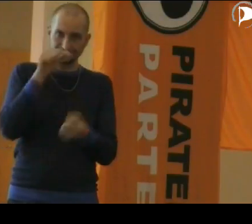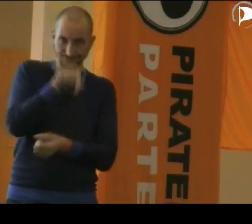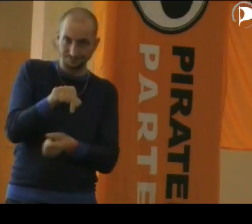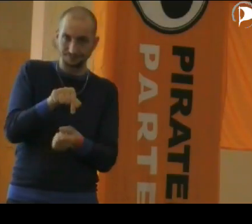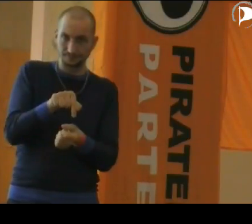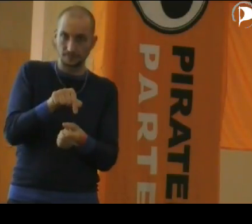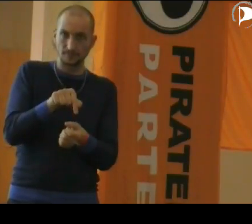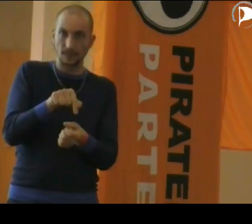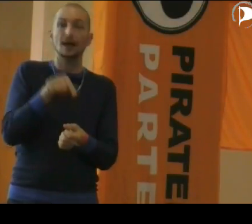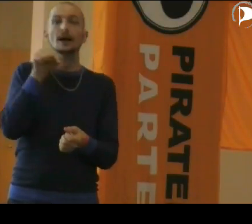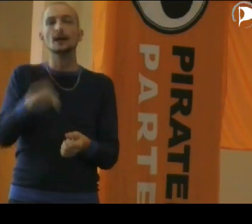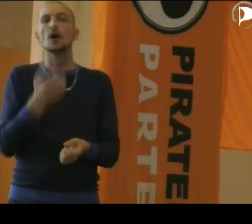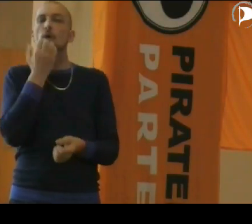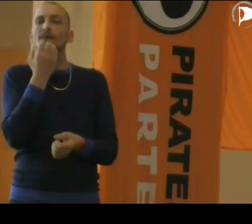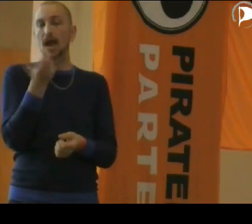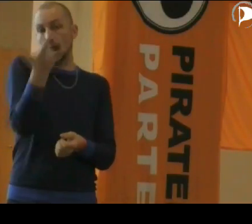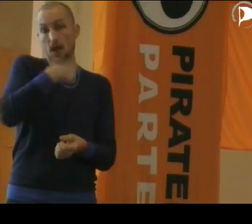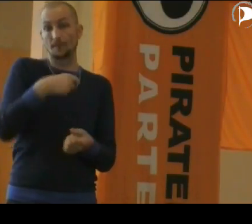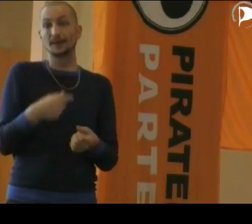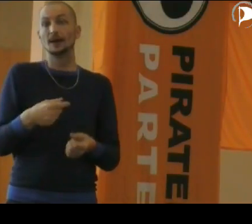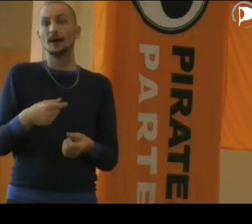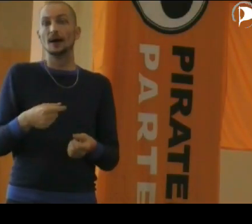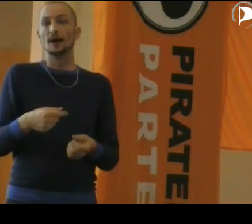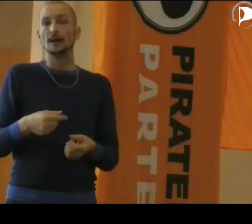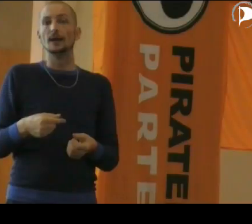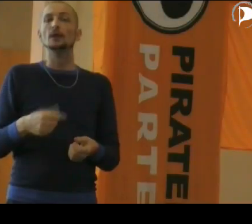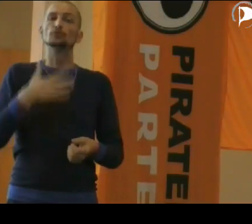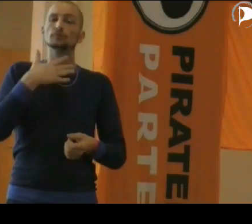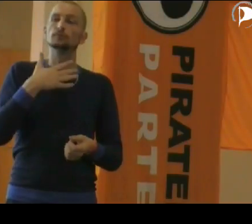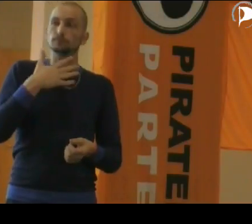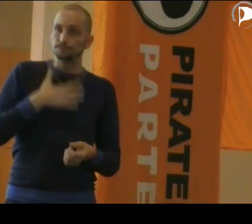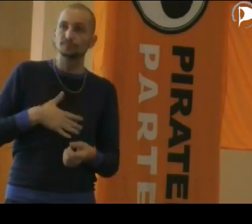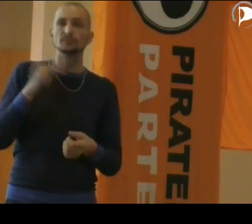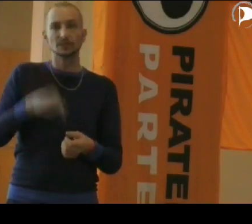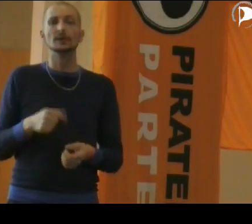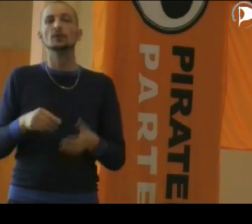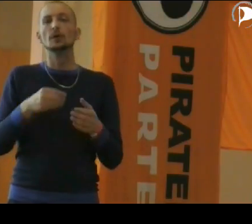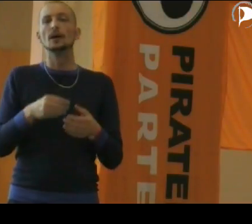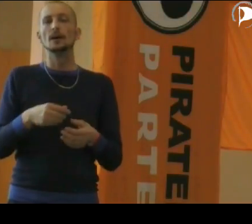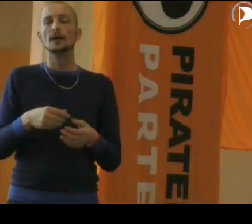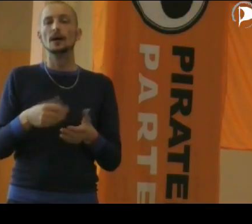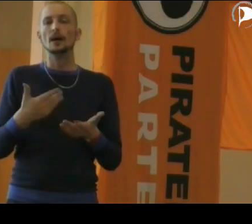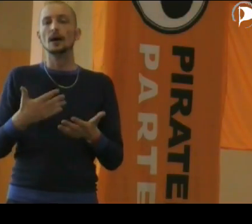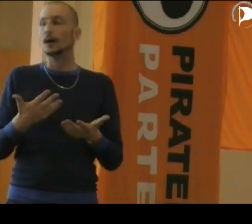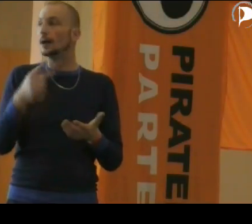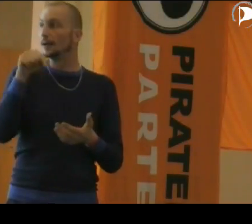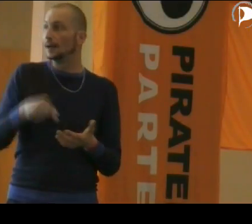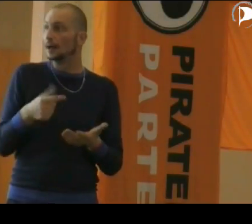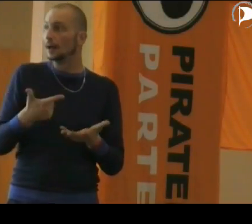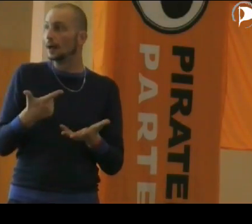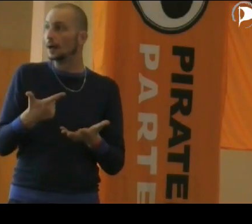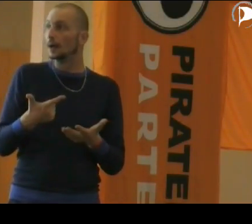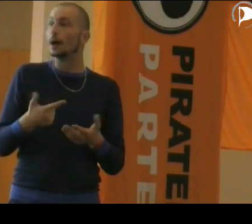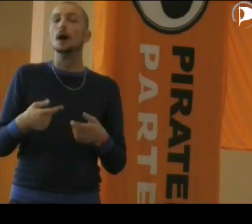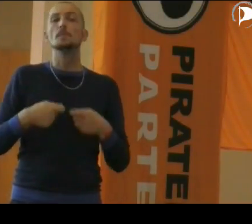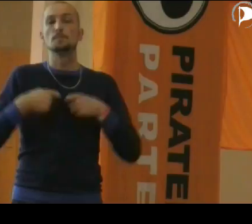zufrieden stellen und habe in der presseabteilung vom land mit gehäusen war bei den ganzen bundes pressetreffen mit